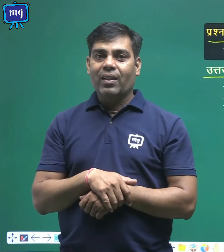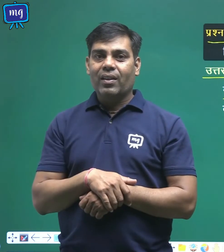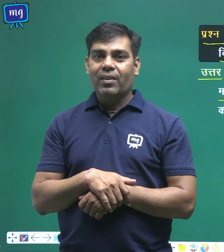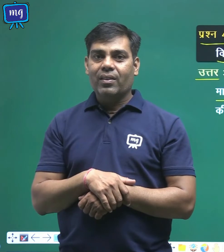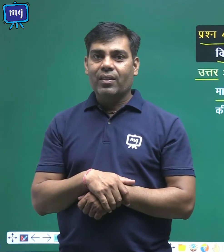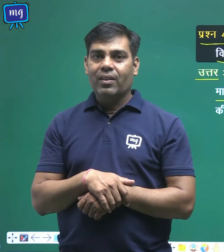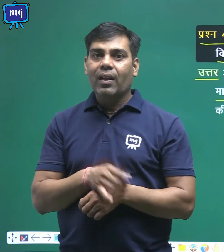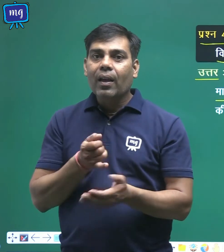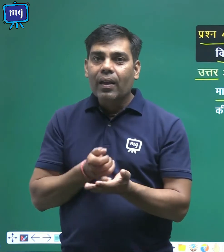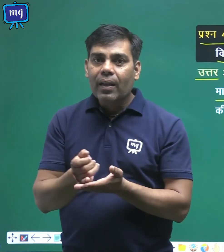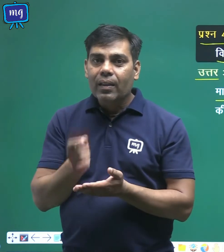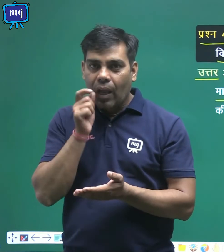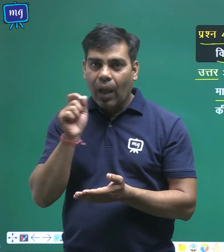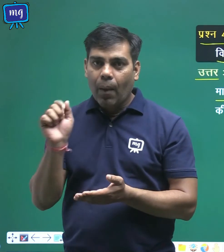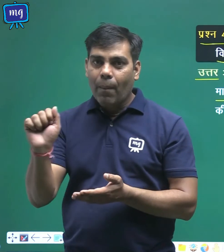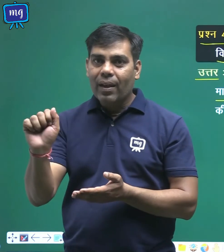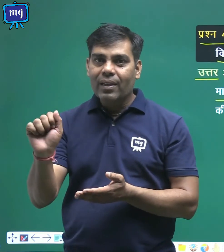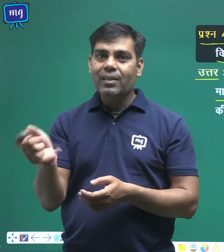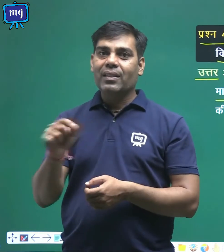खेत के मालिक से